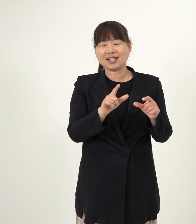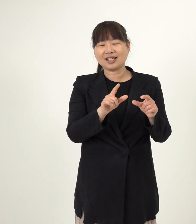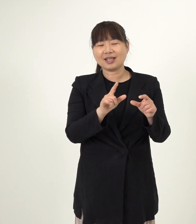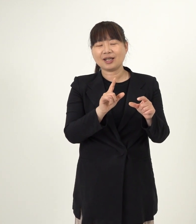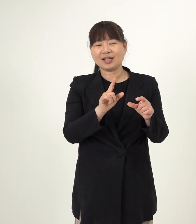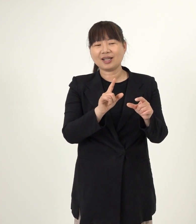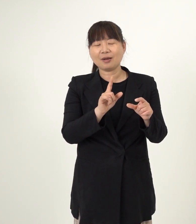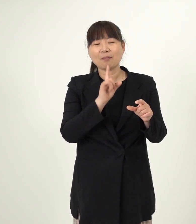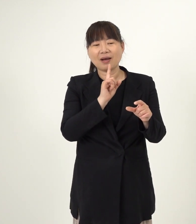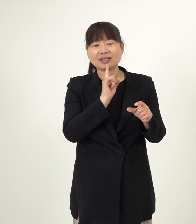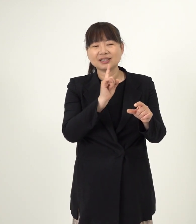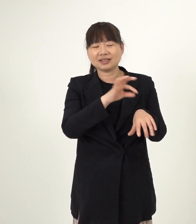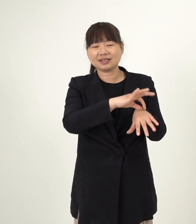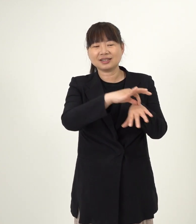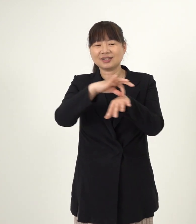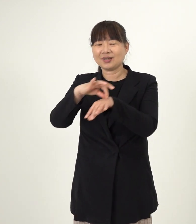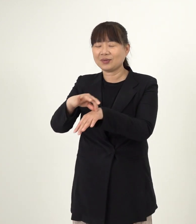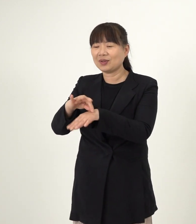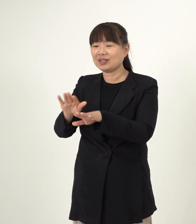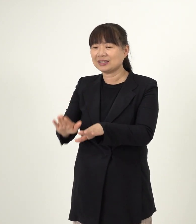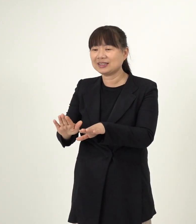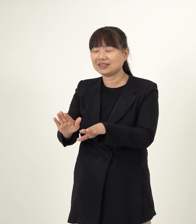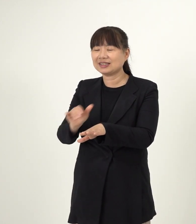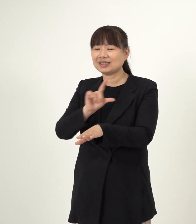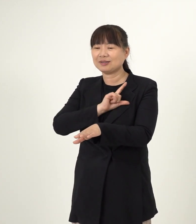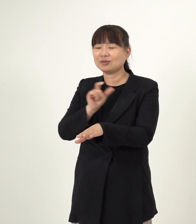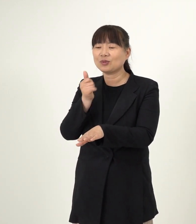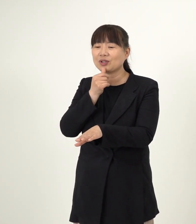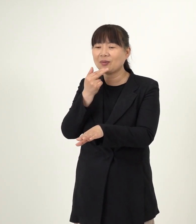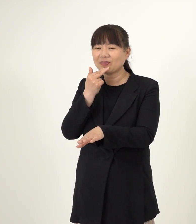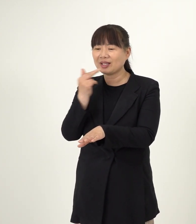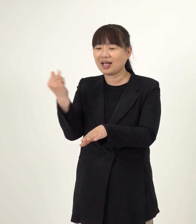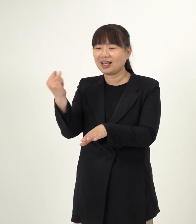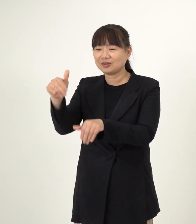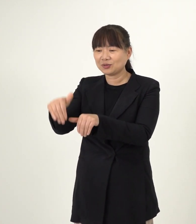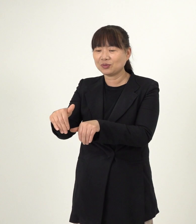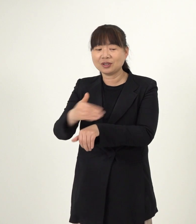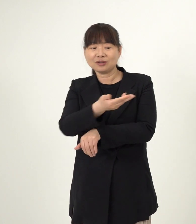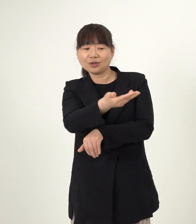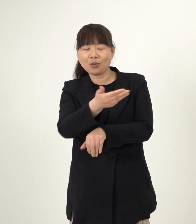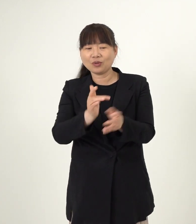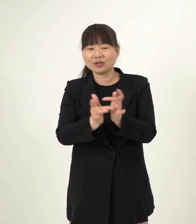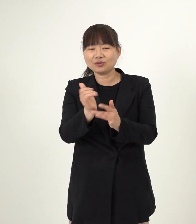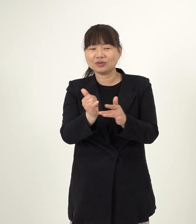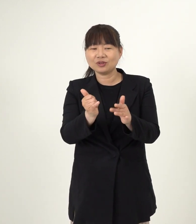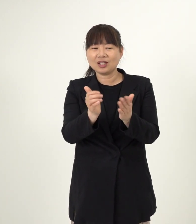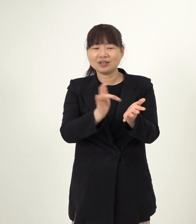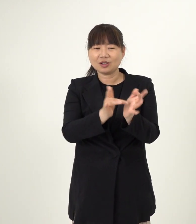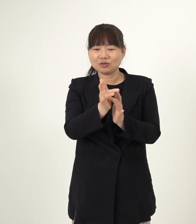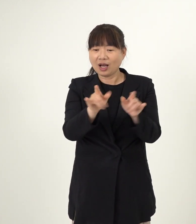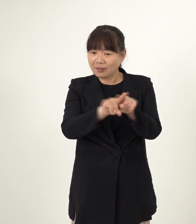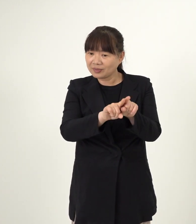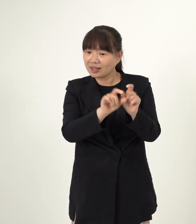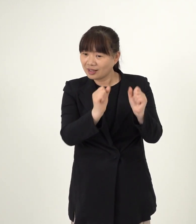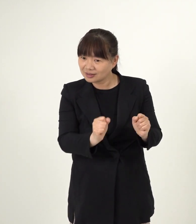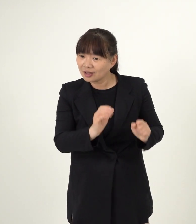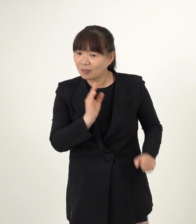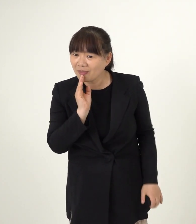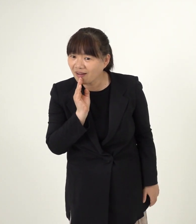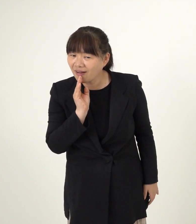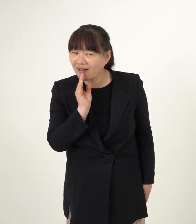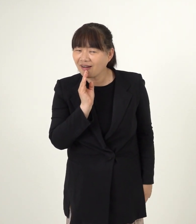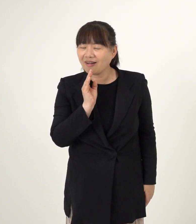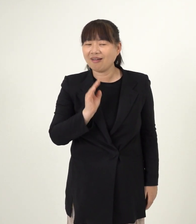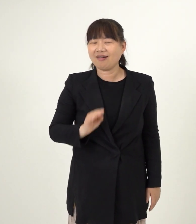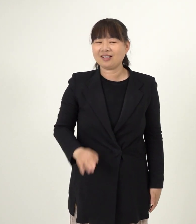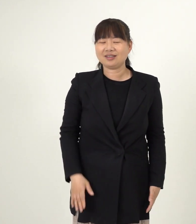한 여종이, 이름도 소개되지 않는 한 여종이 너 함께 있었지? 함께라는 말은